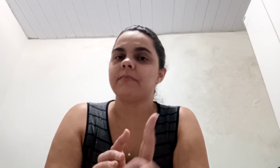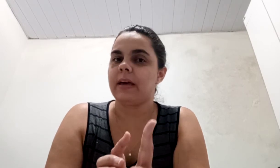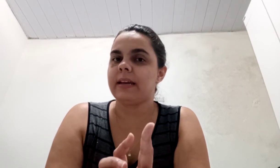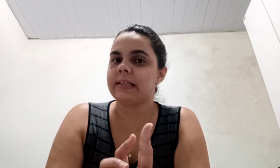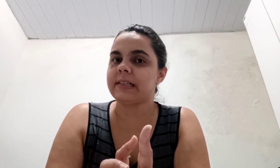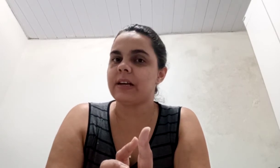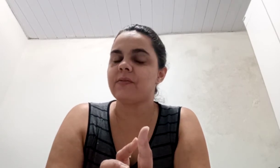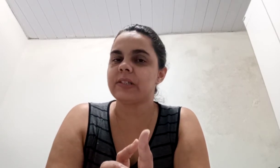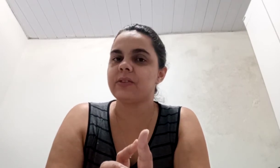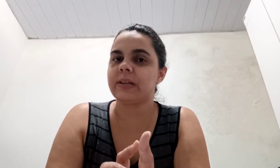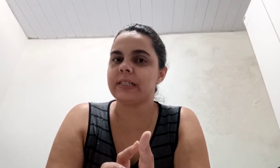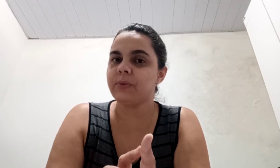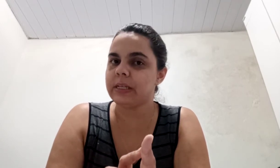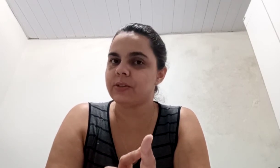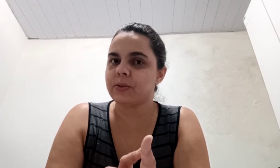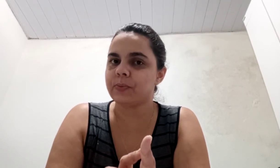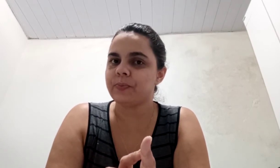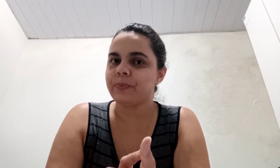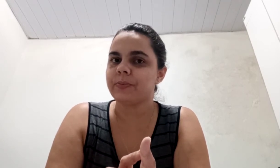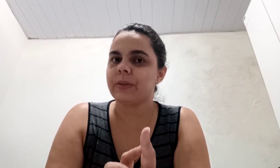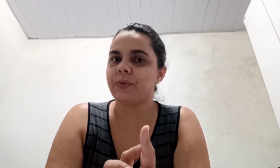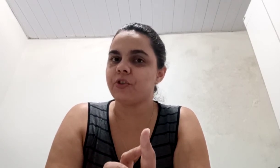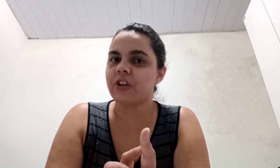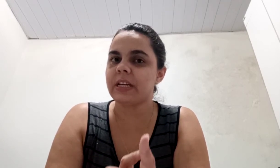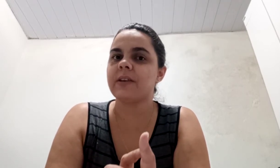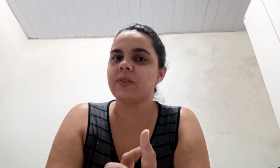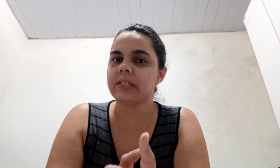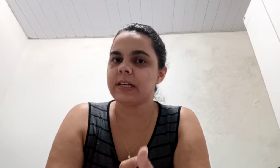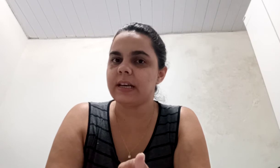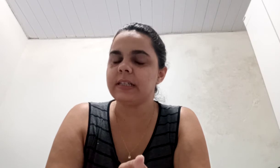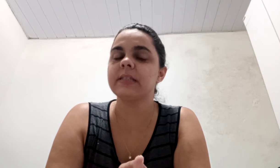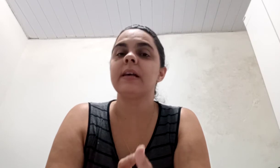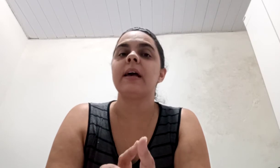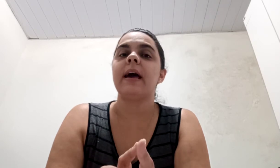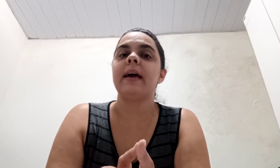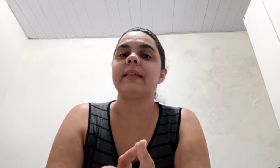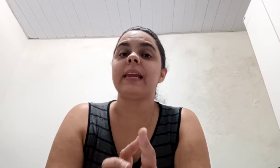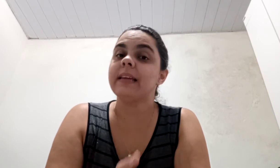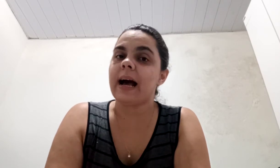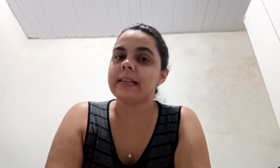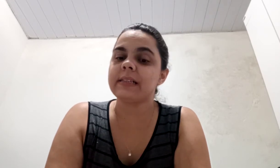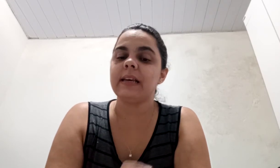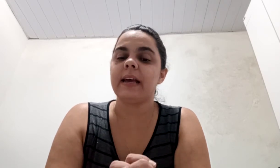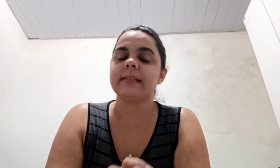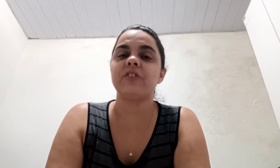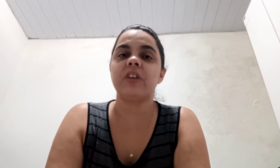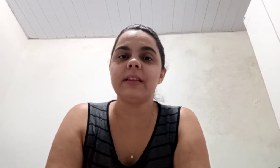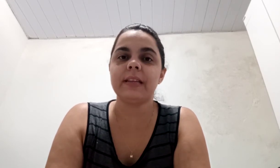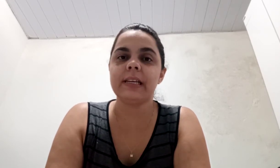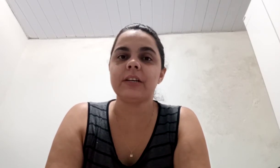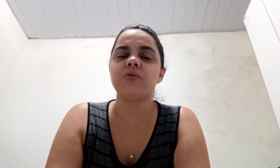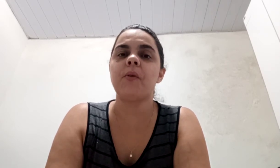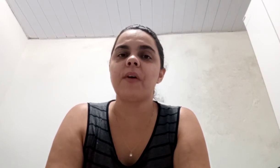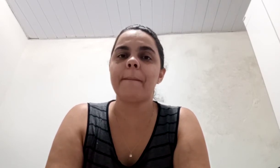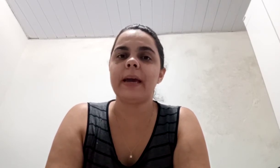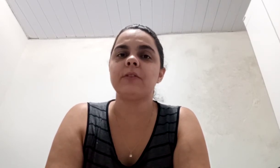É necessário que vocês façam isso. Eu gostaria que vocês treinassem essas letrinhas do alfabeto